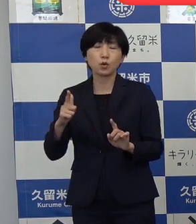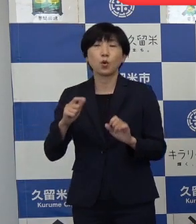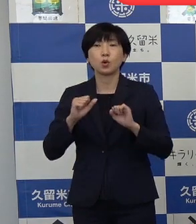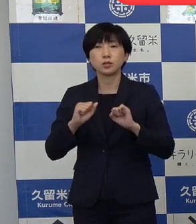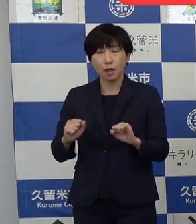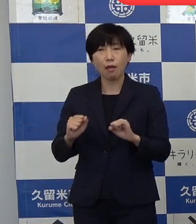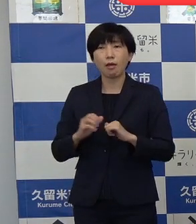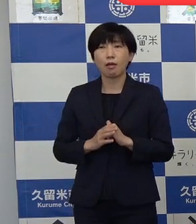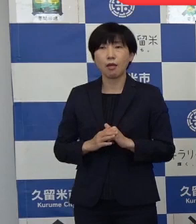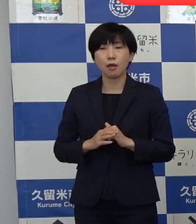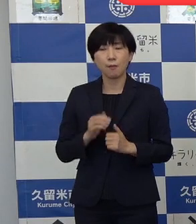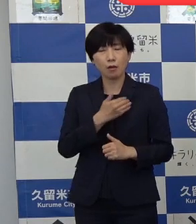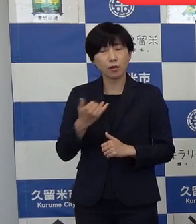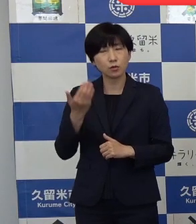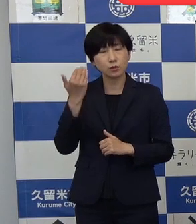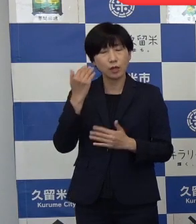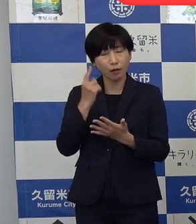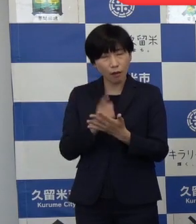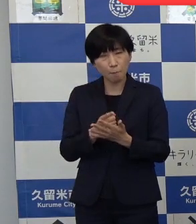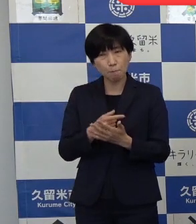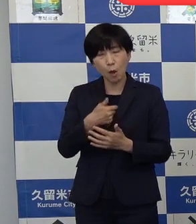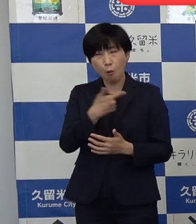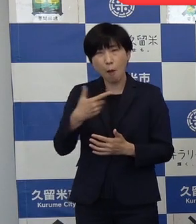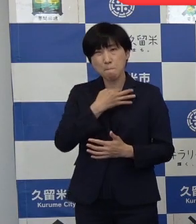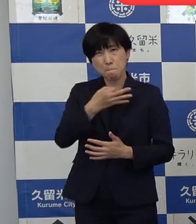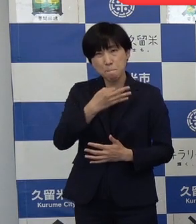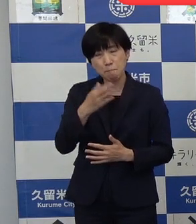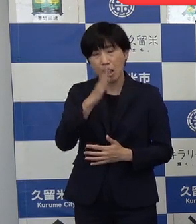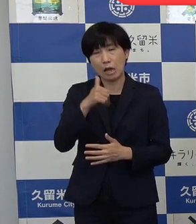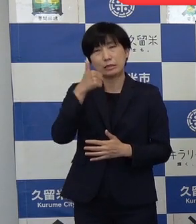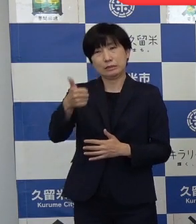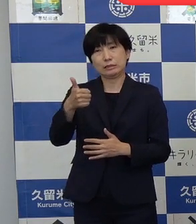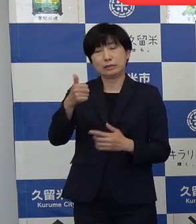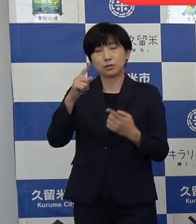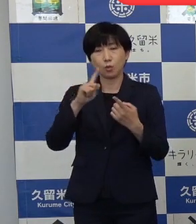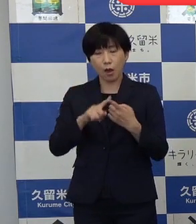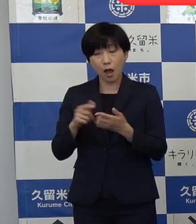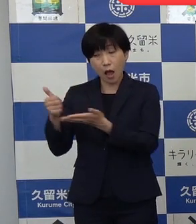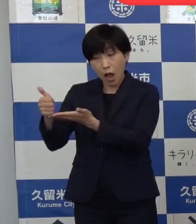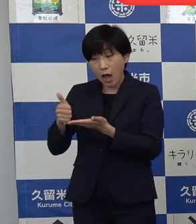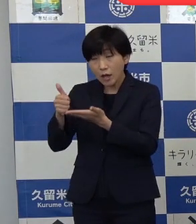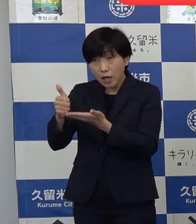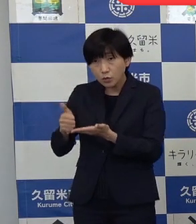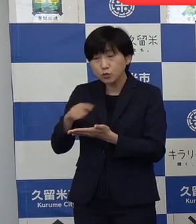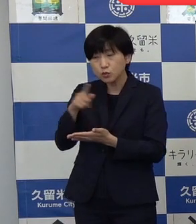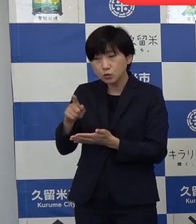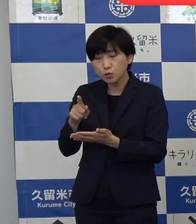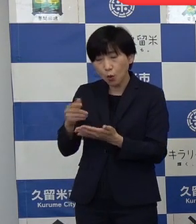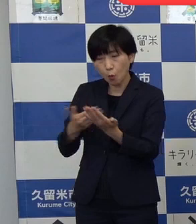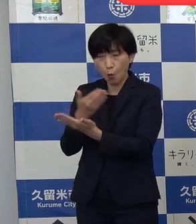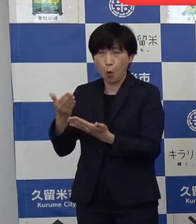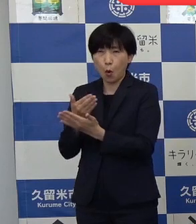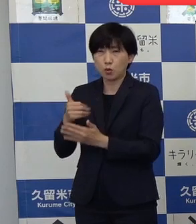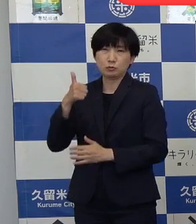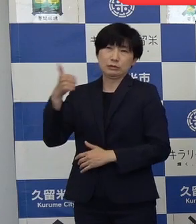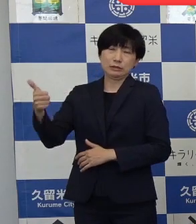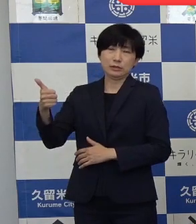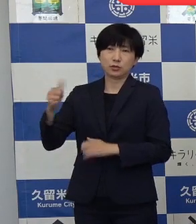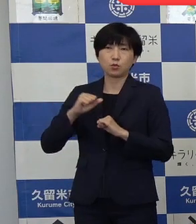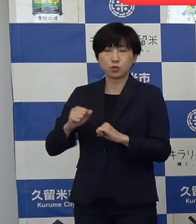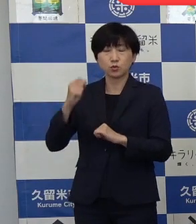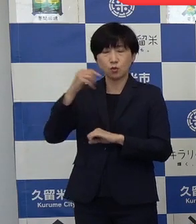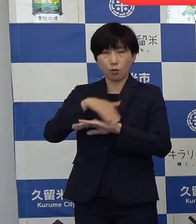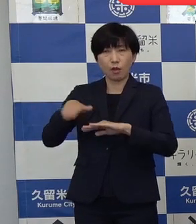していただきながら、できるだけ大声の禁止、それから観客との接触禁止などをお願いしたいと思っ